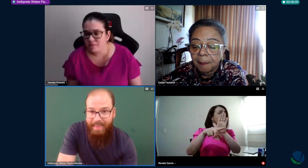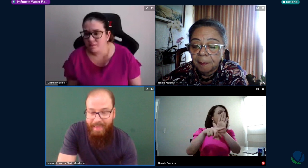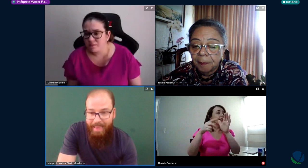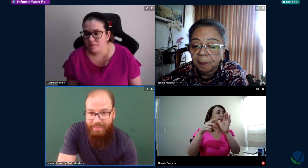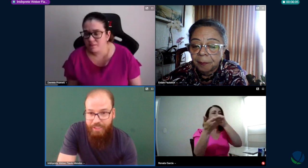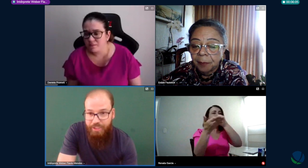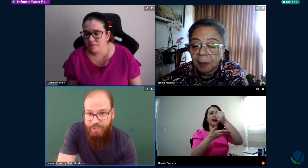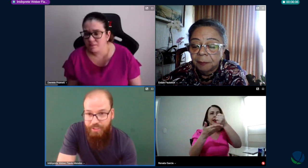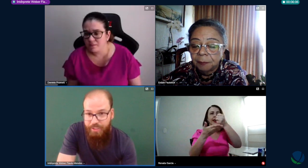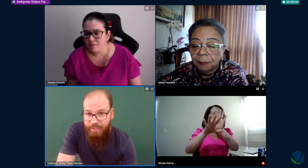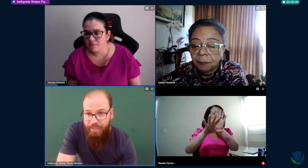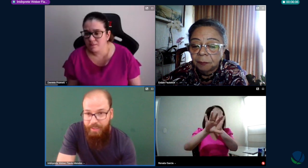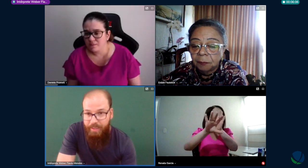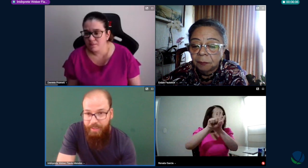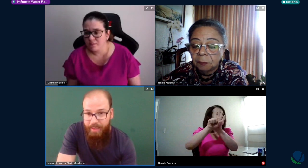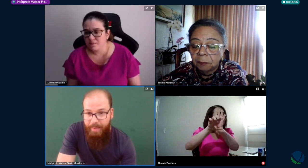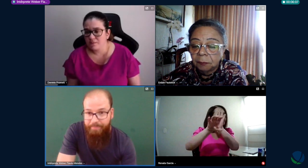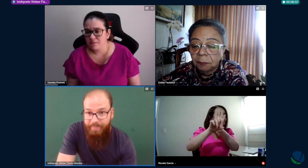E aí